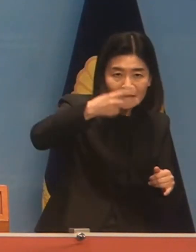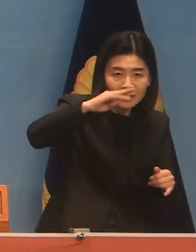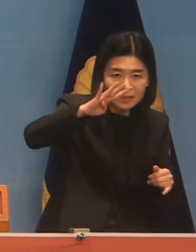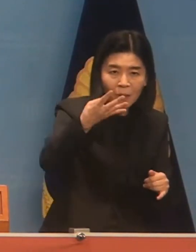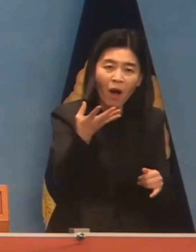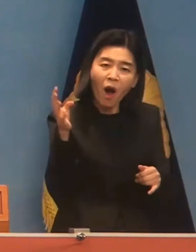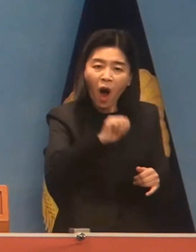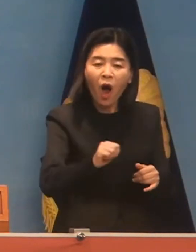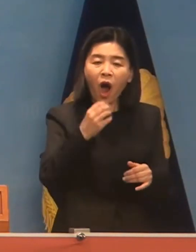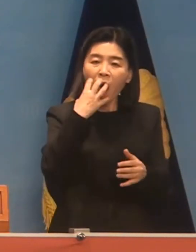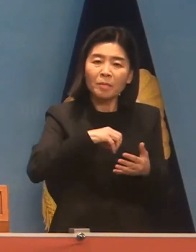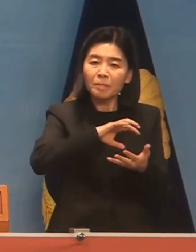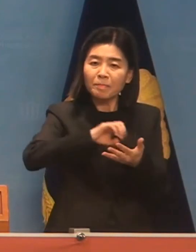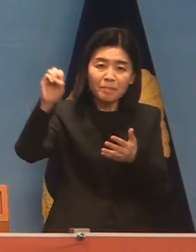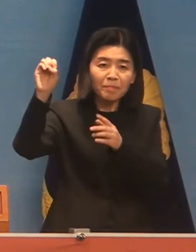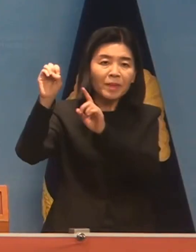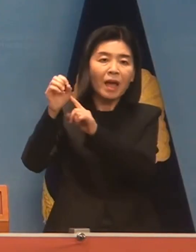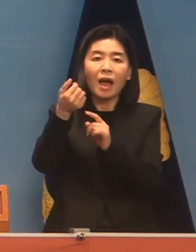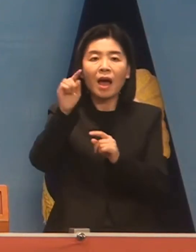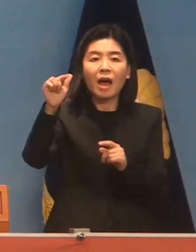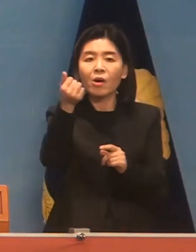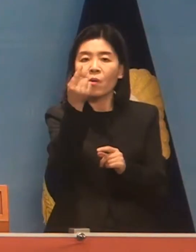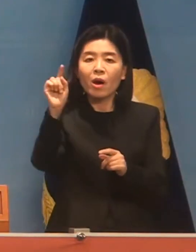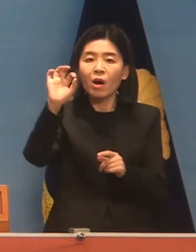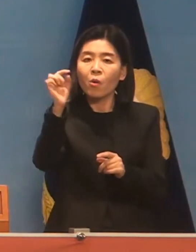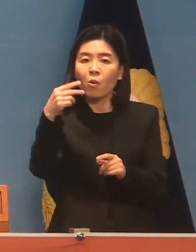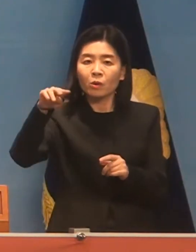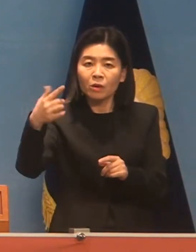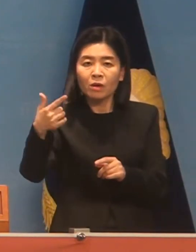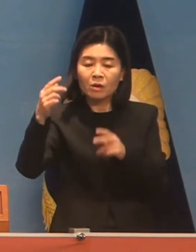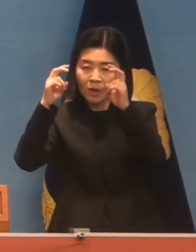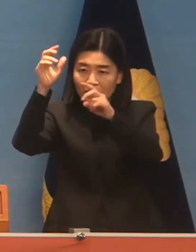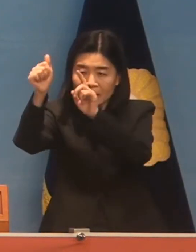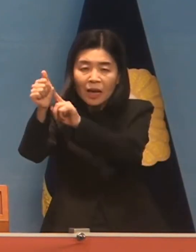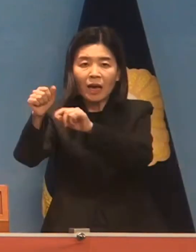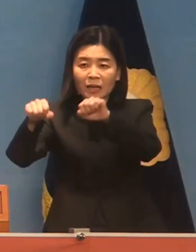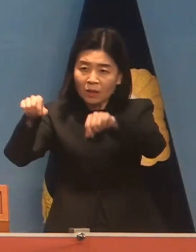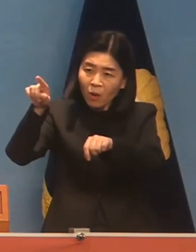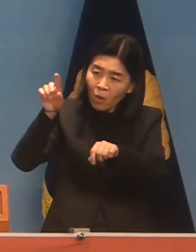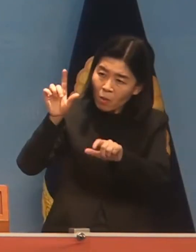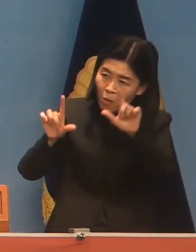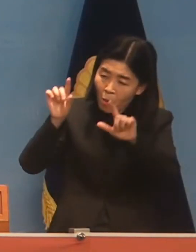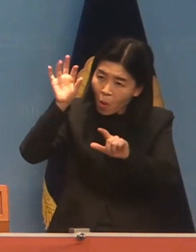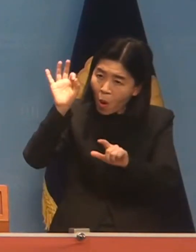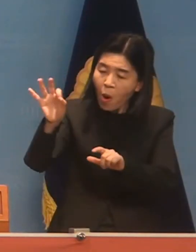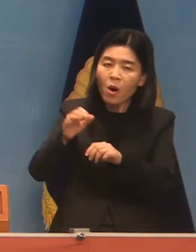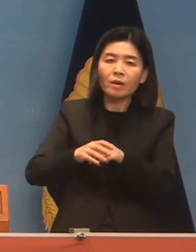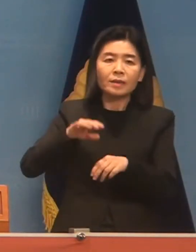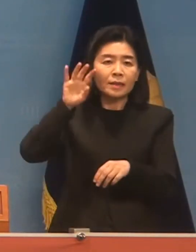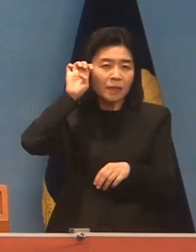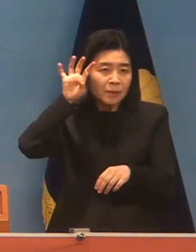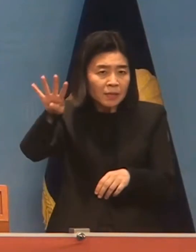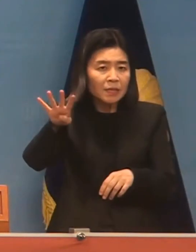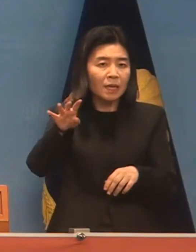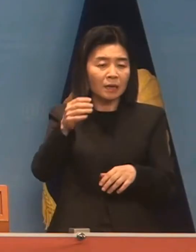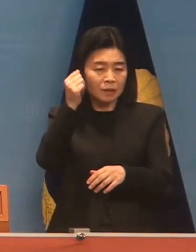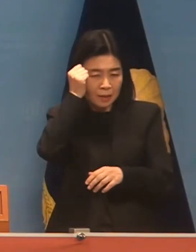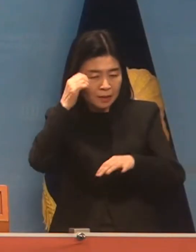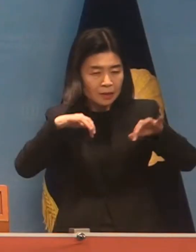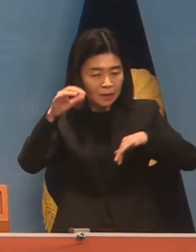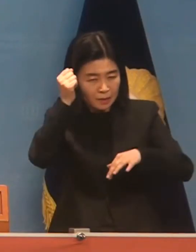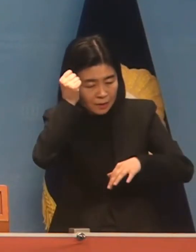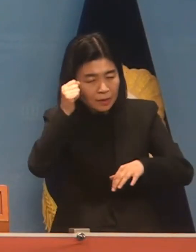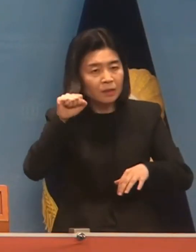여전히 모르쇠로 일관하는 하나오션 원청의 태도로 인해 44일간의 노숙농성과 단식에 이어